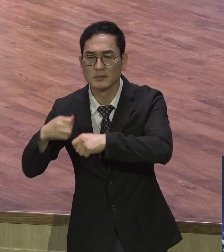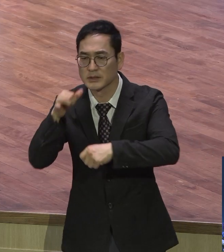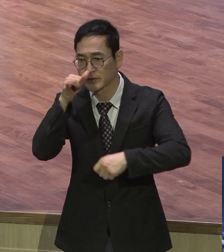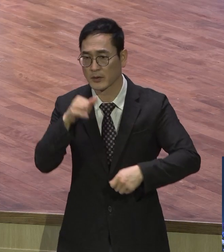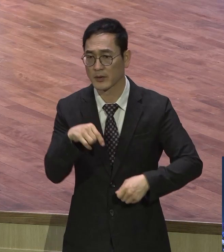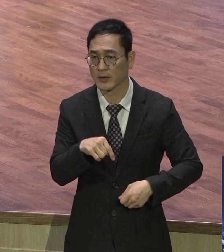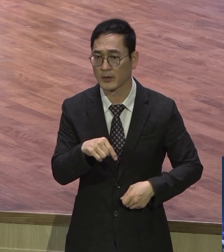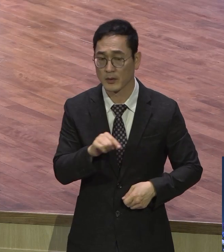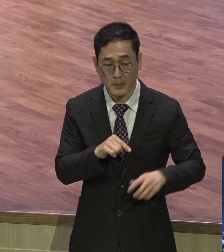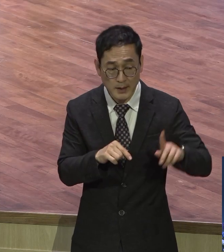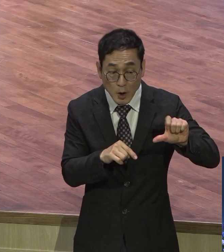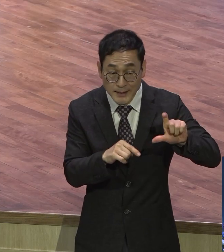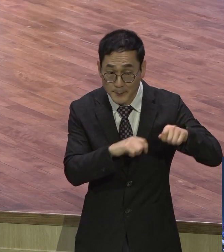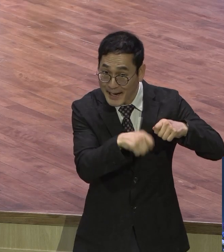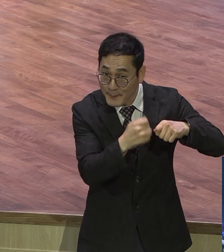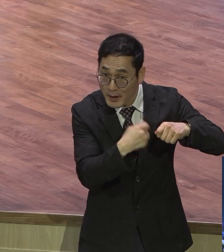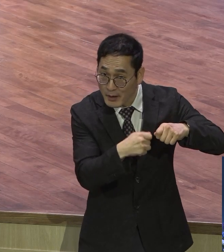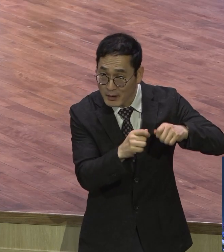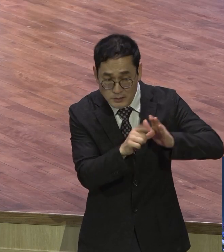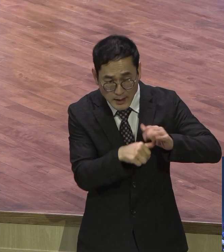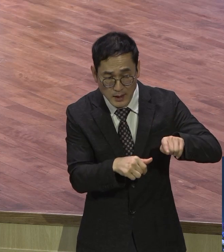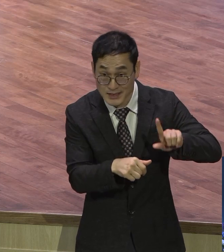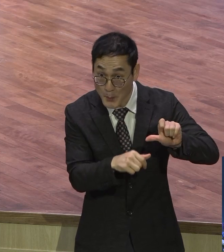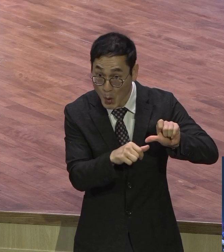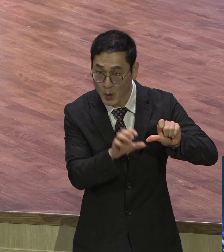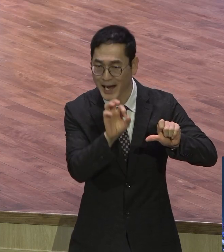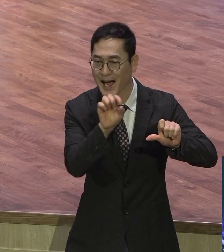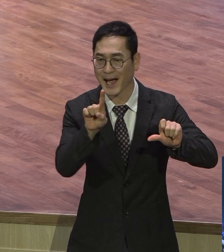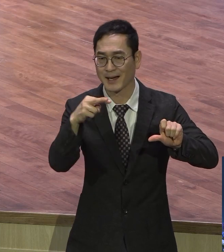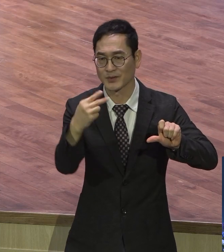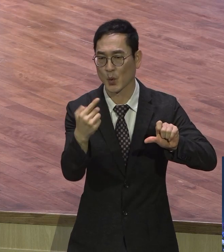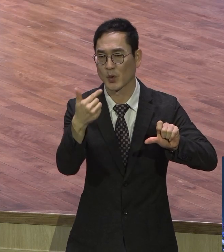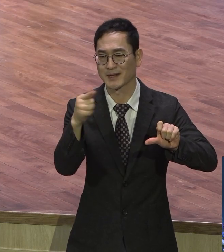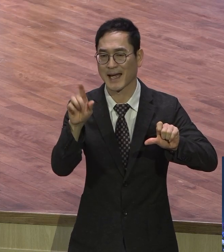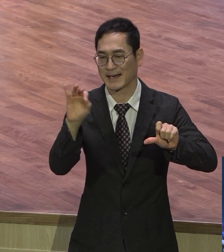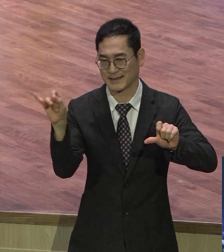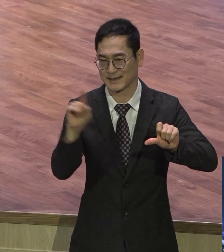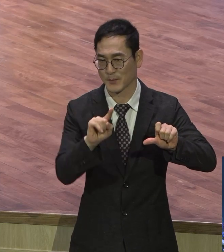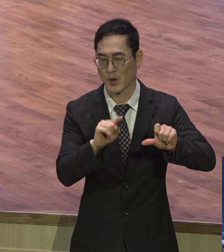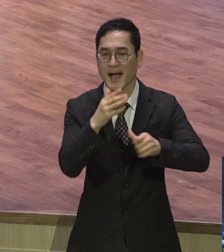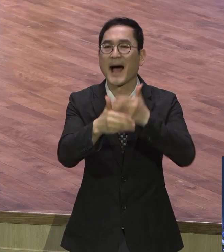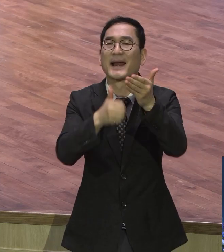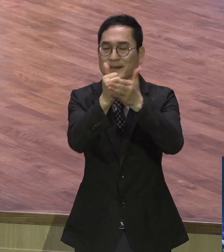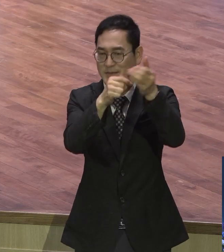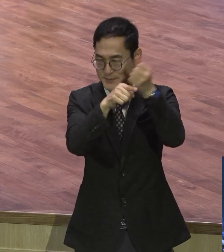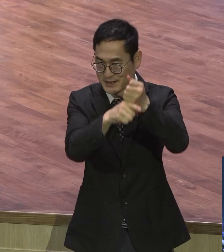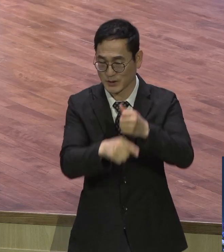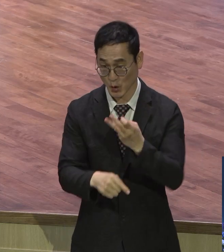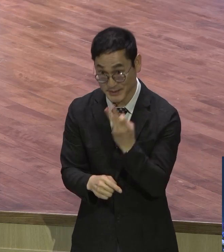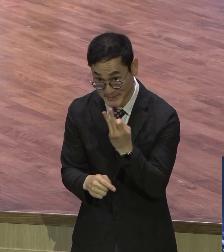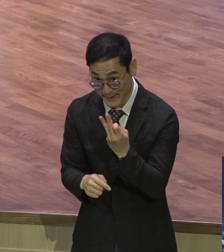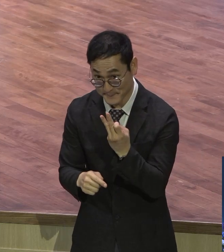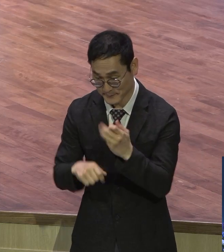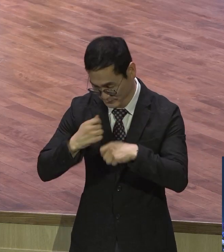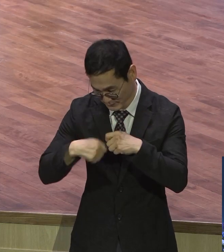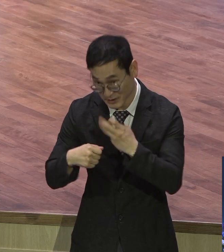15번 감아요 15번은 아도나이 하나님을 의미하고 13번요